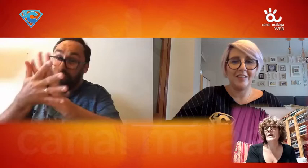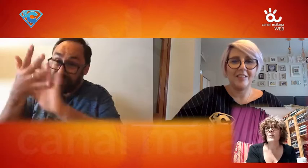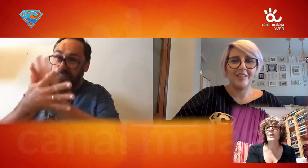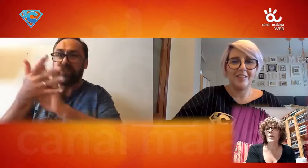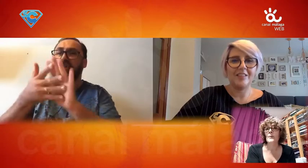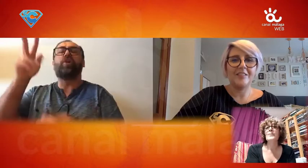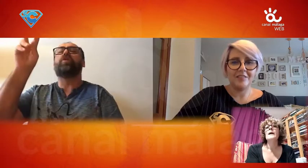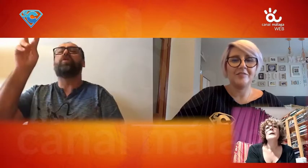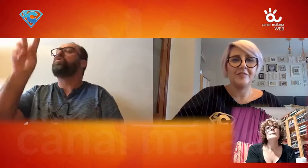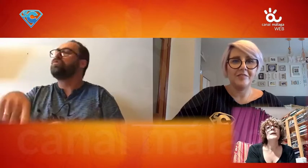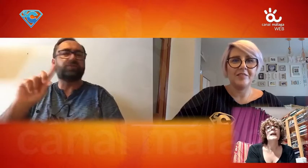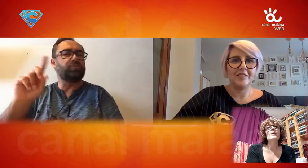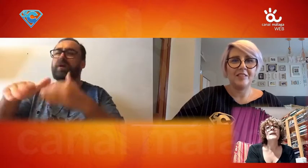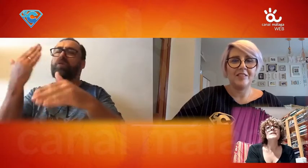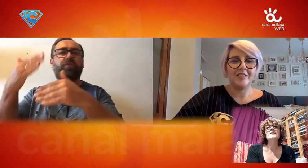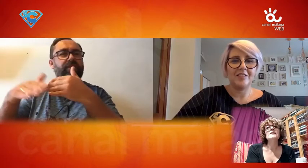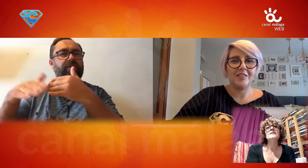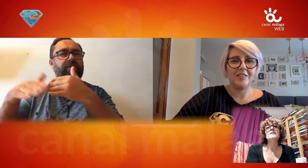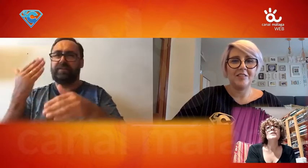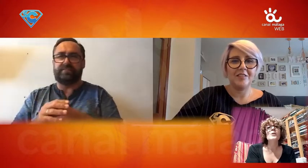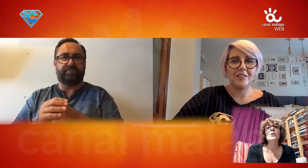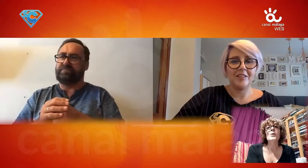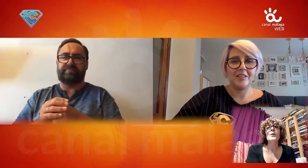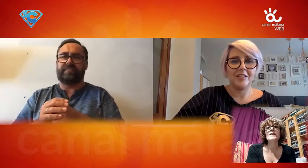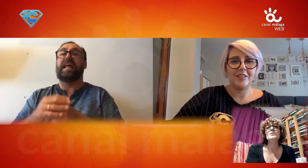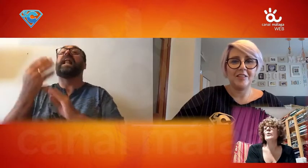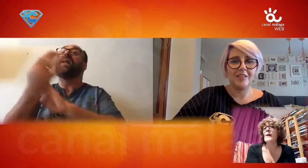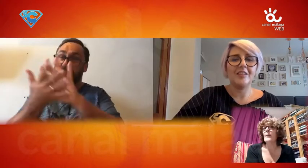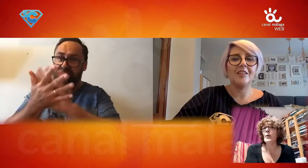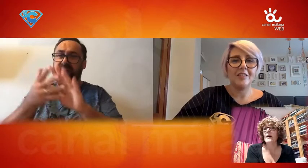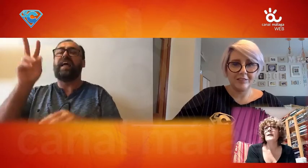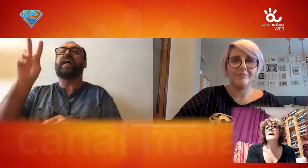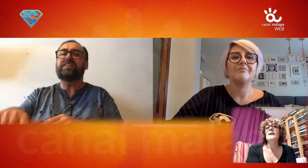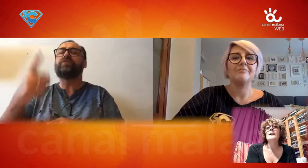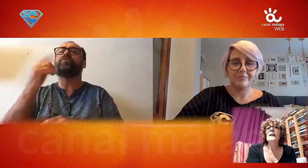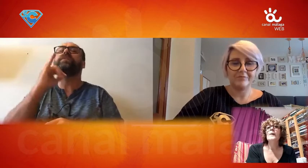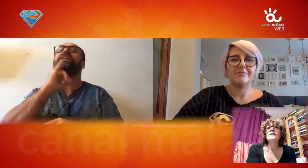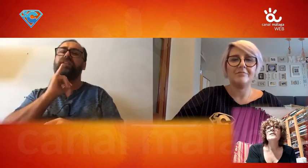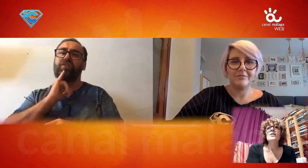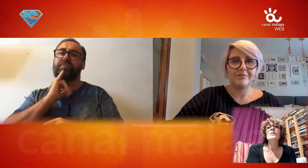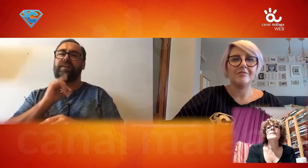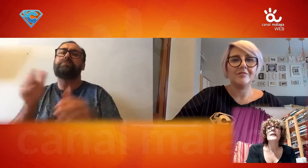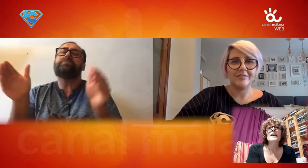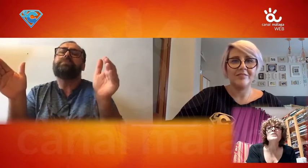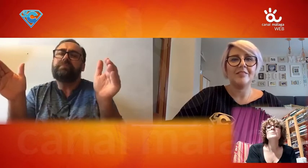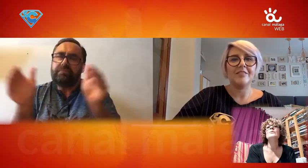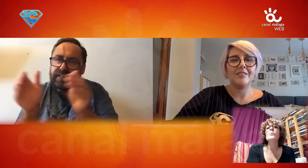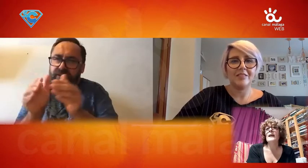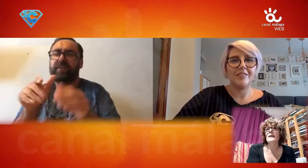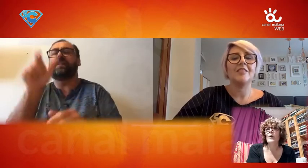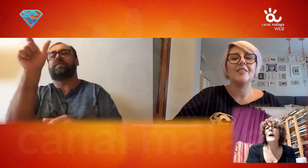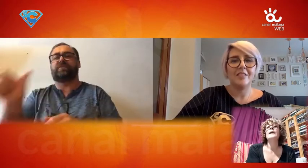entenderlo mejor. Porque la lengua de signos no es una moda, la lengua de signos es